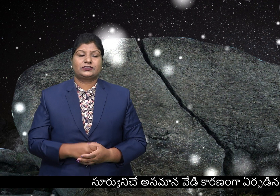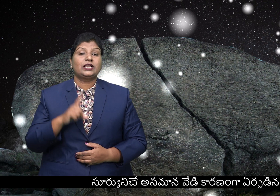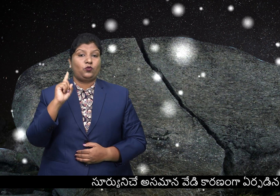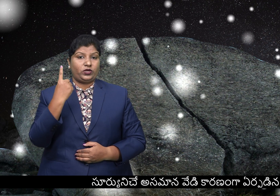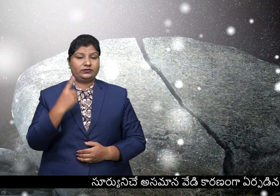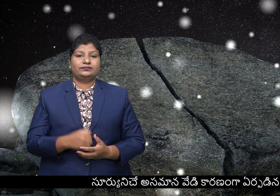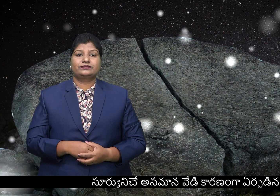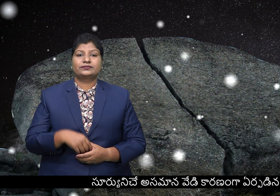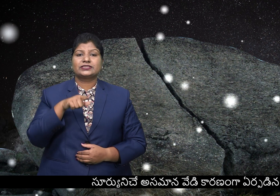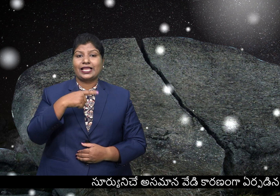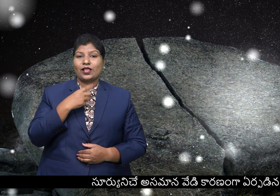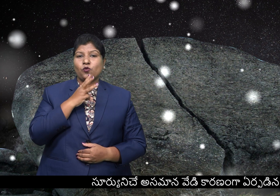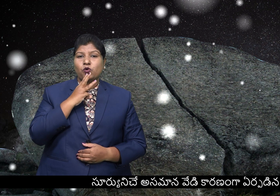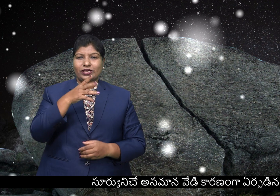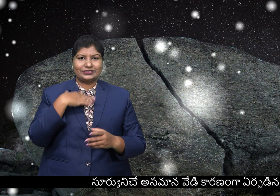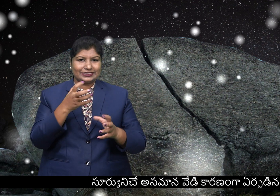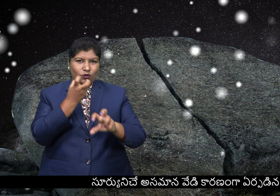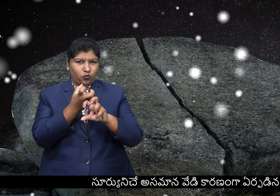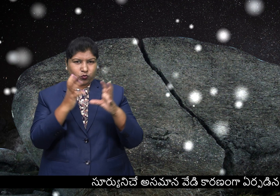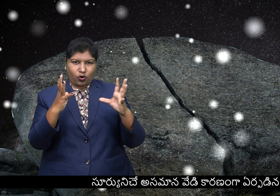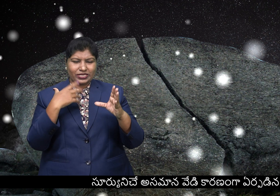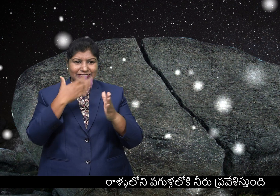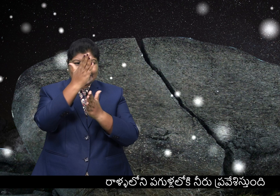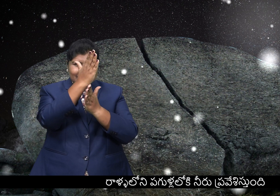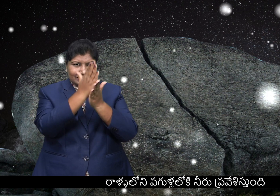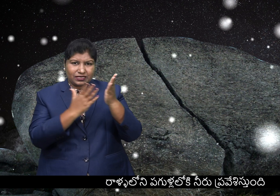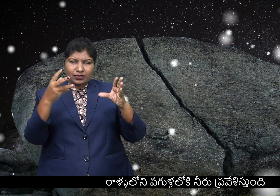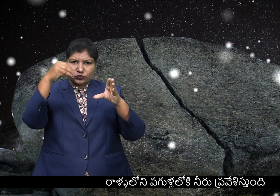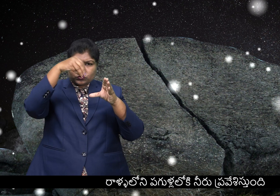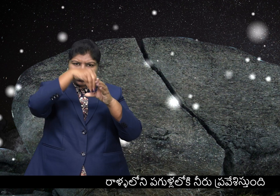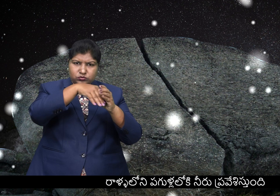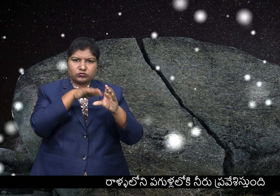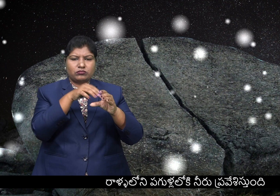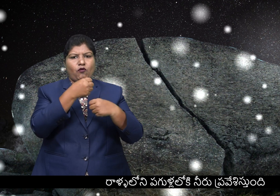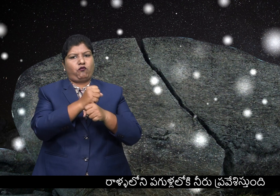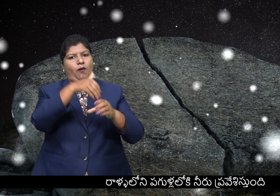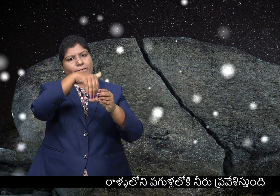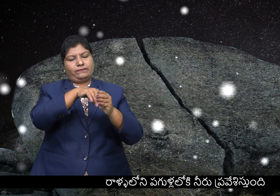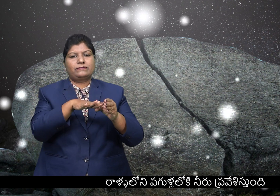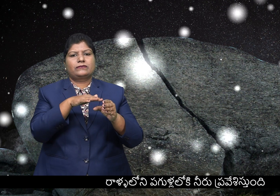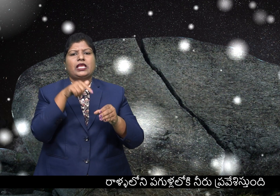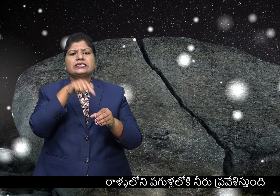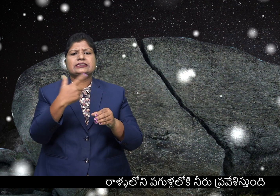సూర్యునిచే అసమాన వేడి కారణంగా ఏర్పడిన రాళ్లలోని పగుళ్లలోకి నీరు ప్రవేశిస్తుంది.